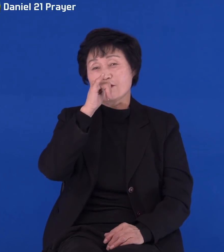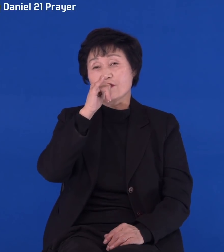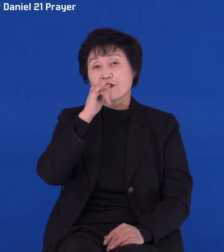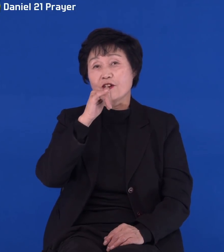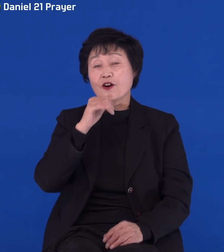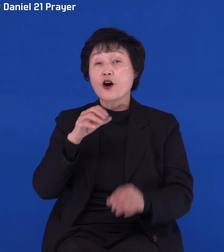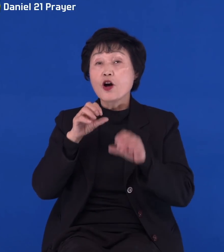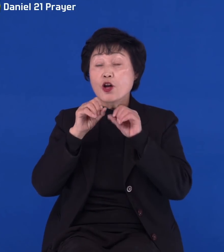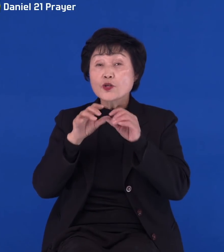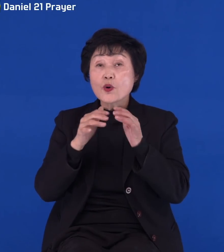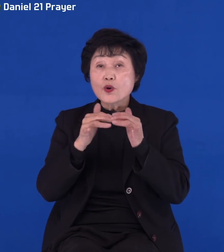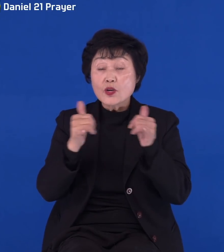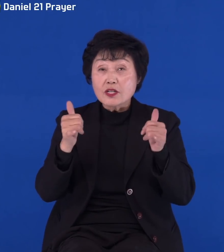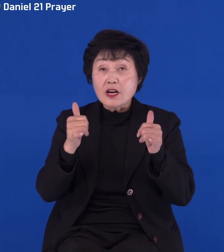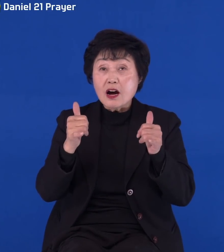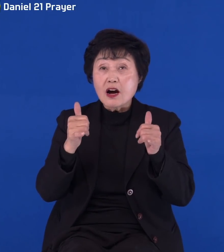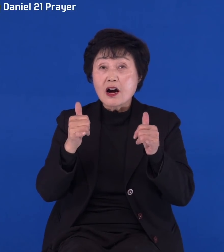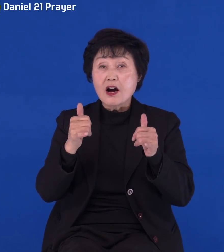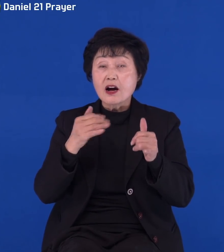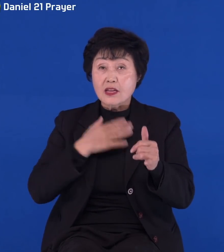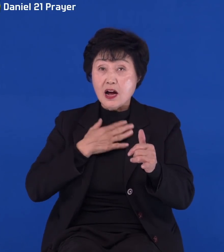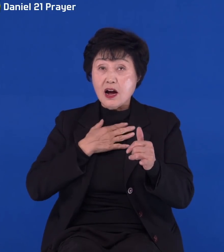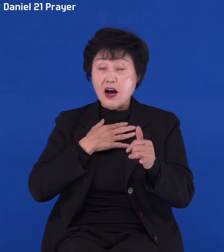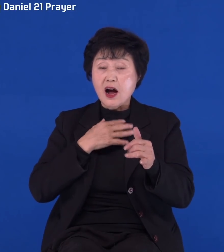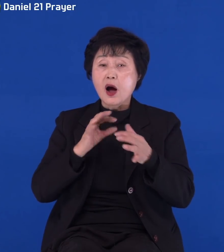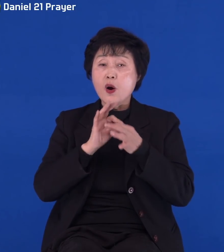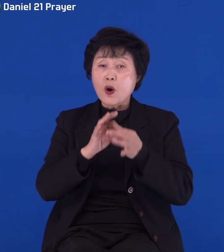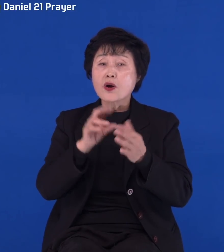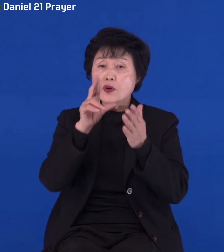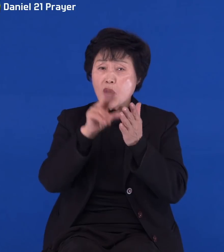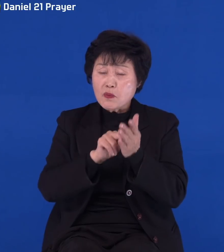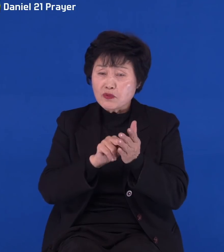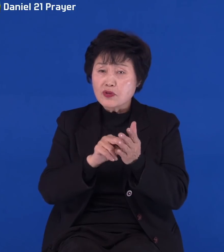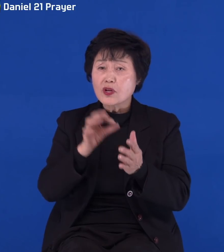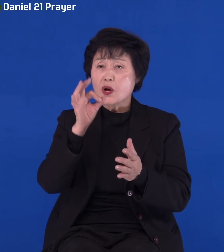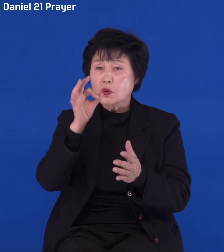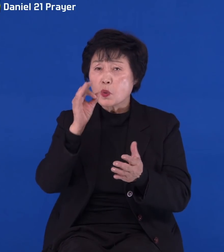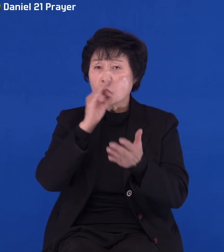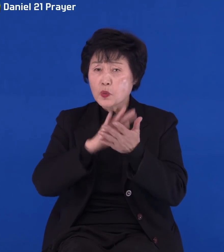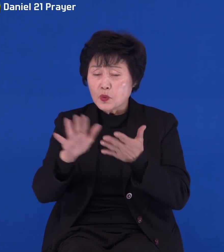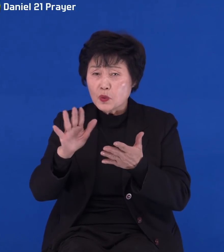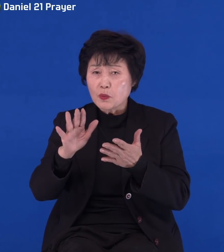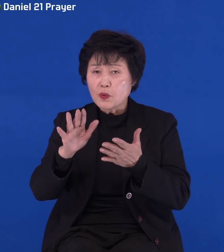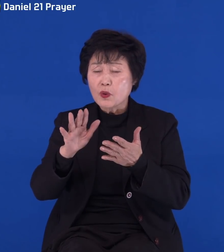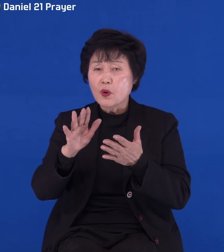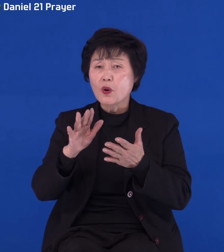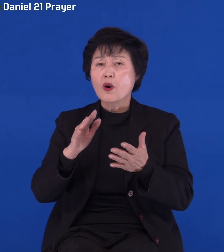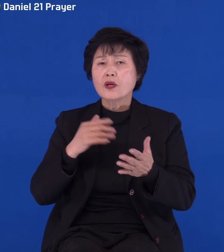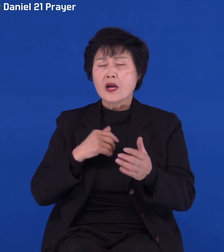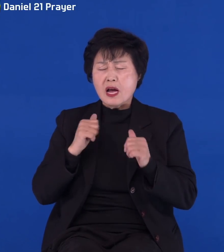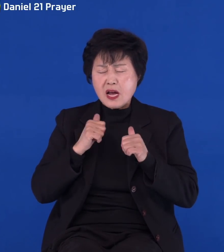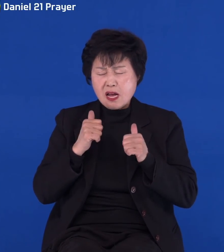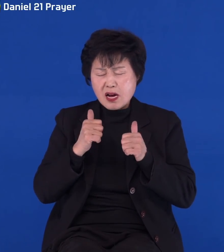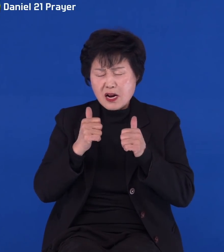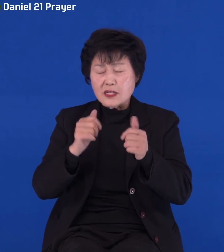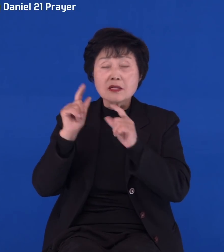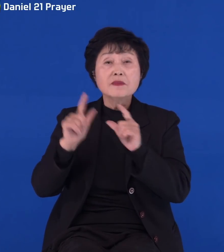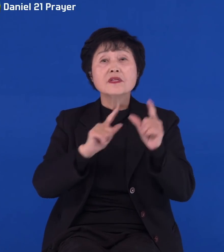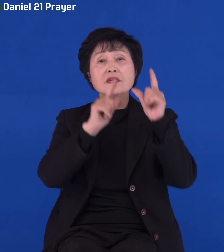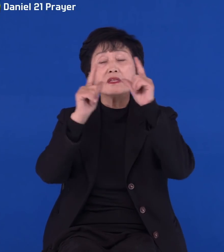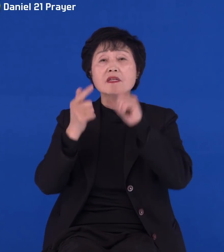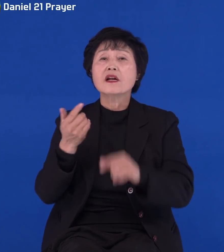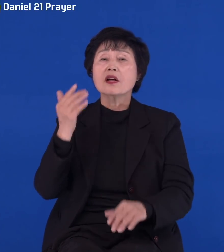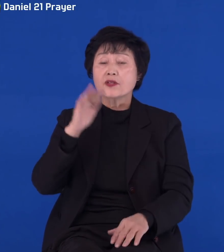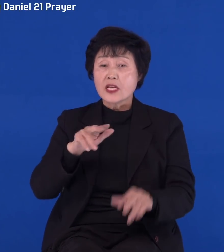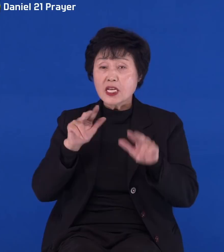최선을 다했는데 관계 문제는 꼬여가고 돈은 없어지고 나는 멋진 가장이라고 생각해서 최선을 다했는데 집은 무너져가고 있는 거예요. 차라리